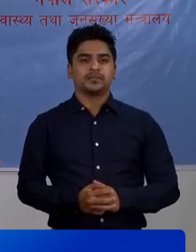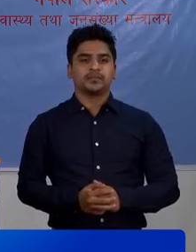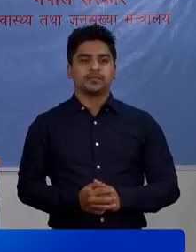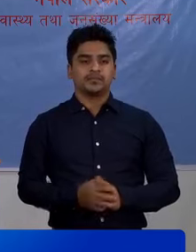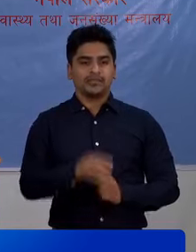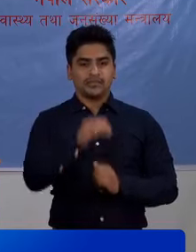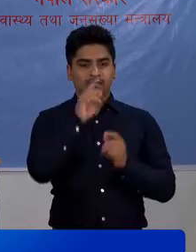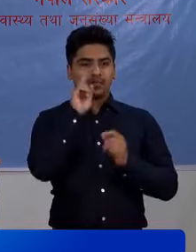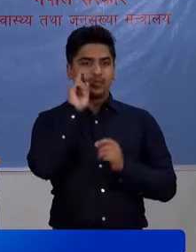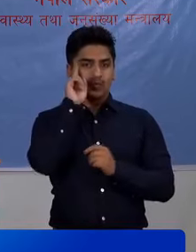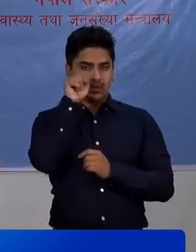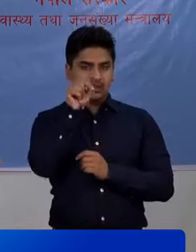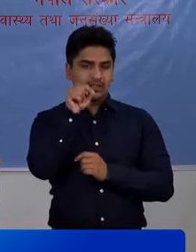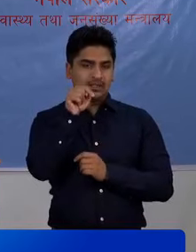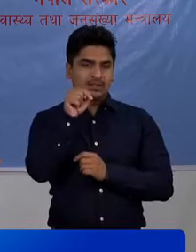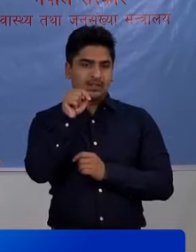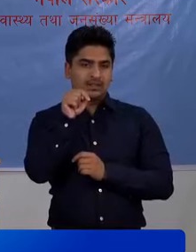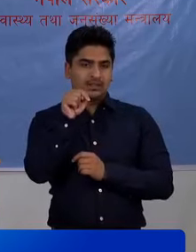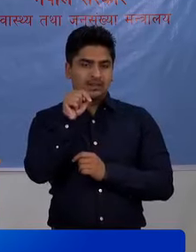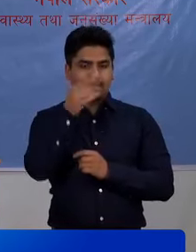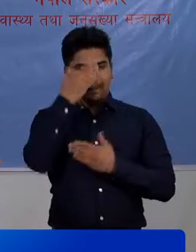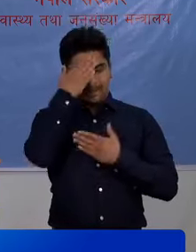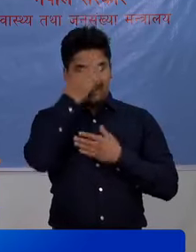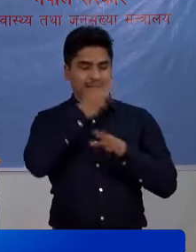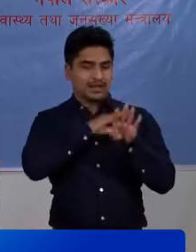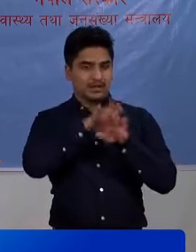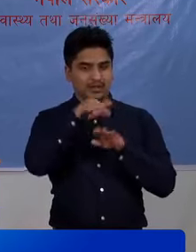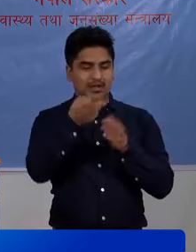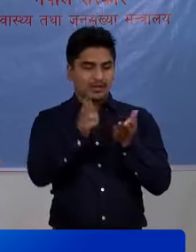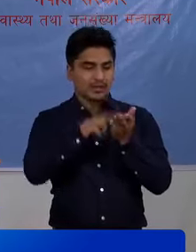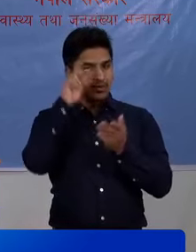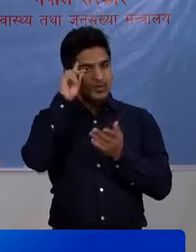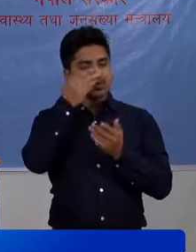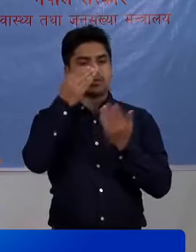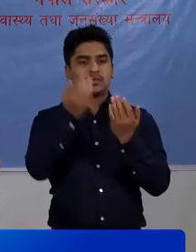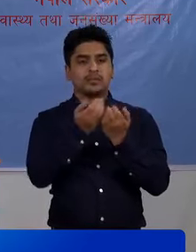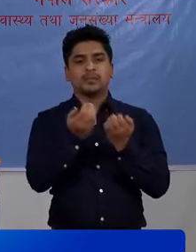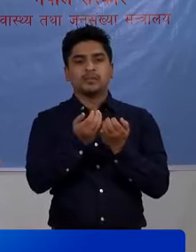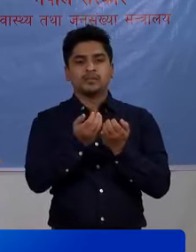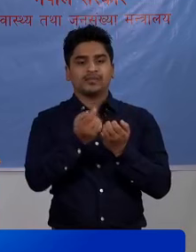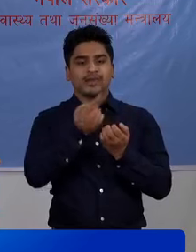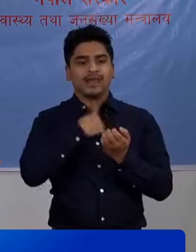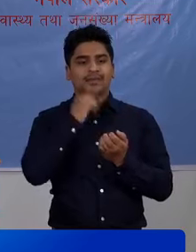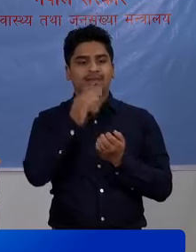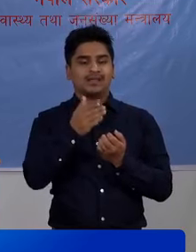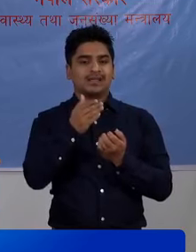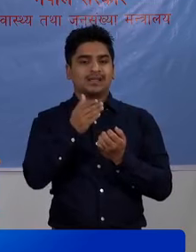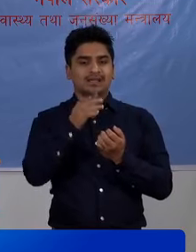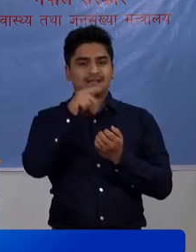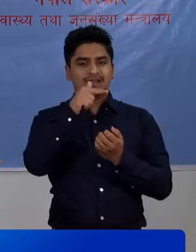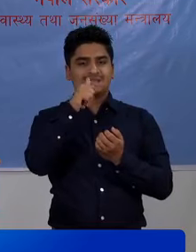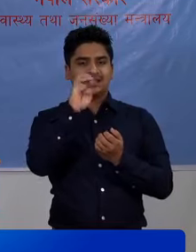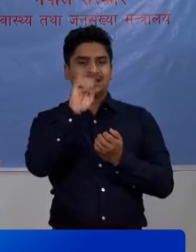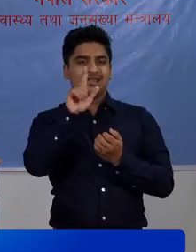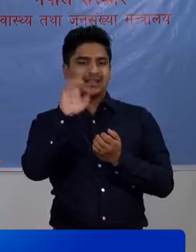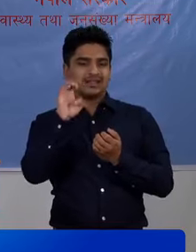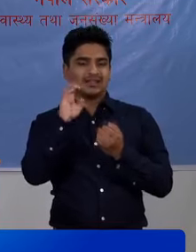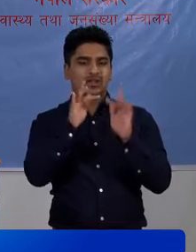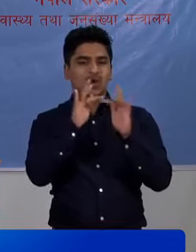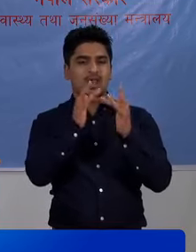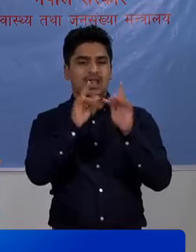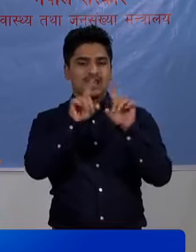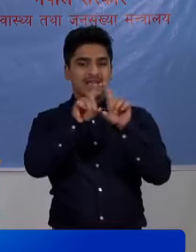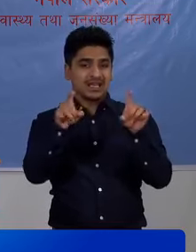रा बोली बिरामीगो लाए अजय स्वाहस होस भने रा हमिले टेली हेल्थ मेडिसिन जस्ते अनलाइन